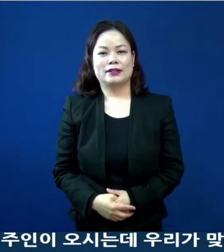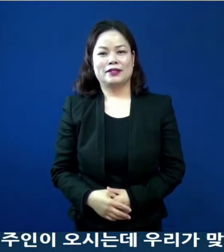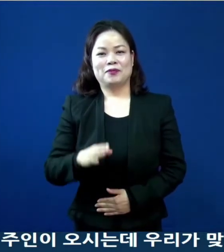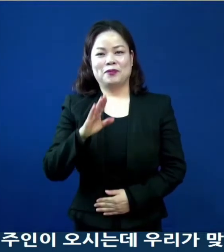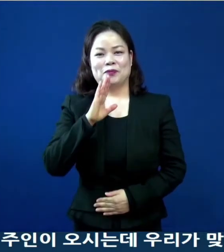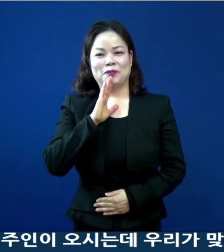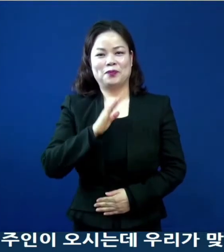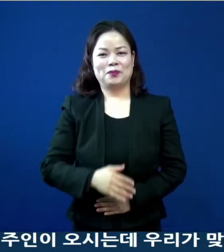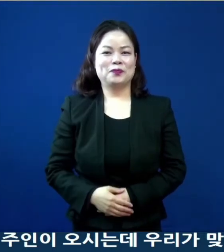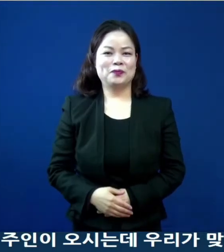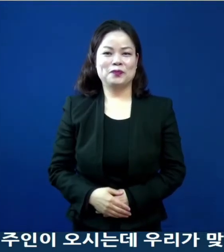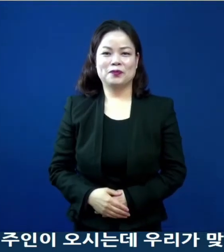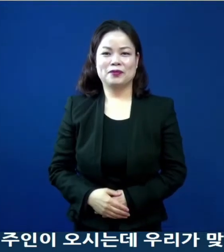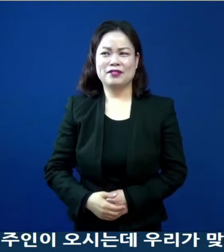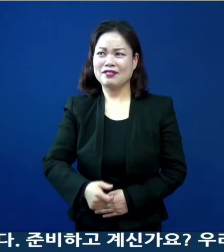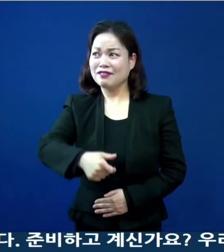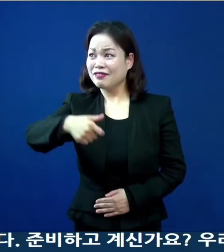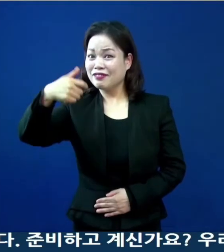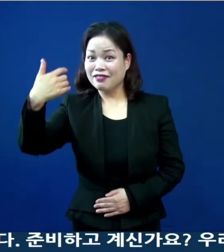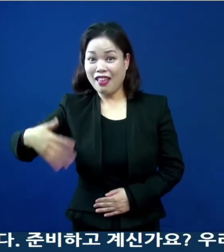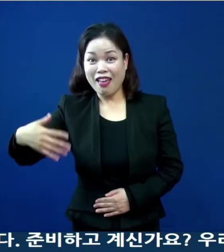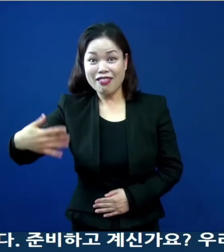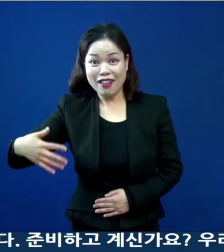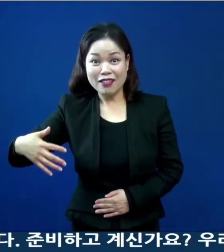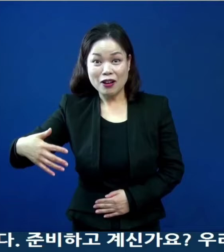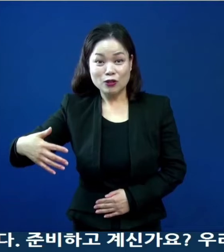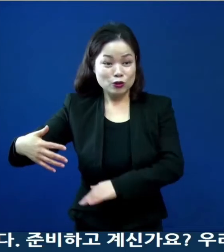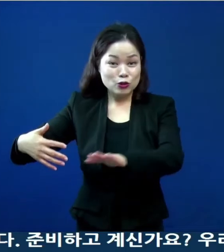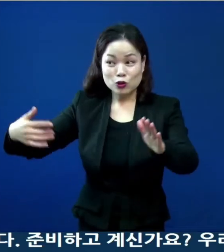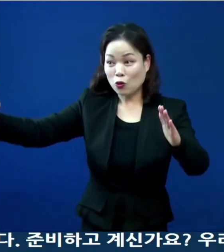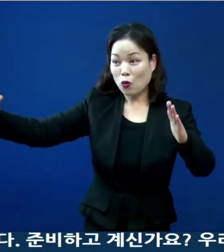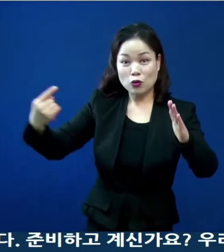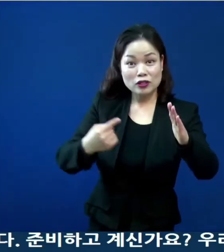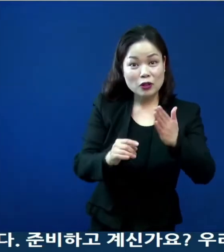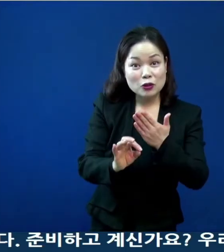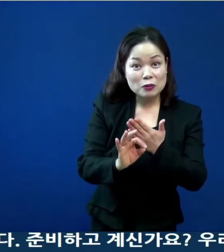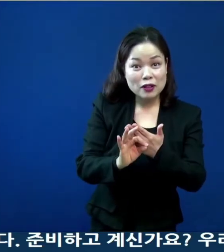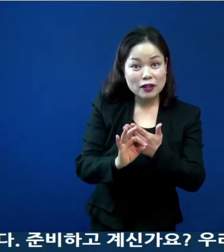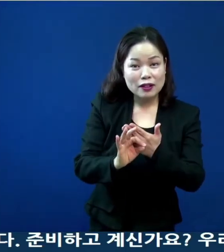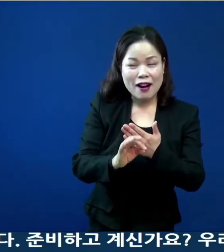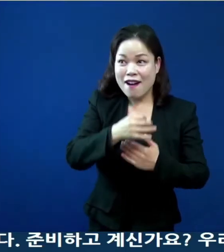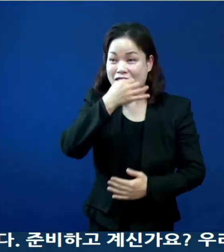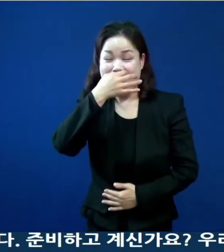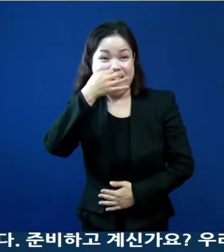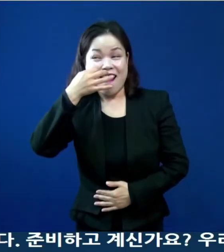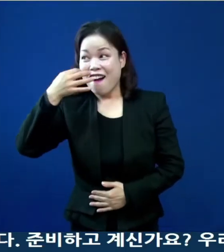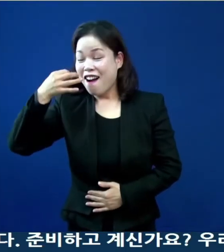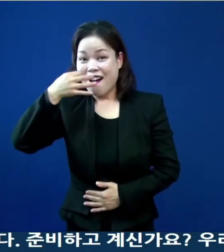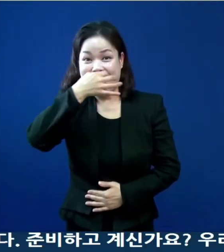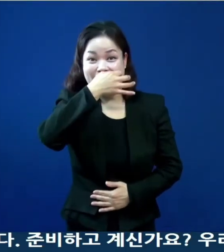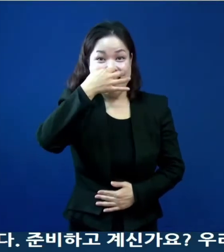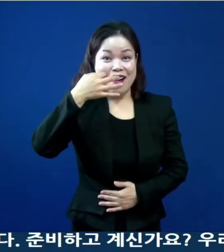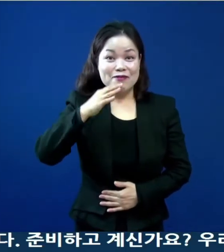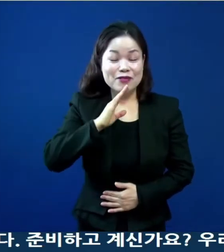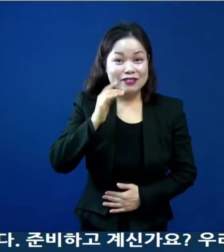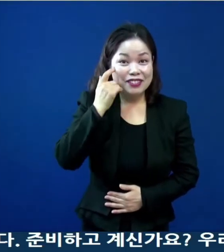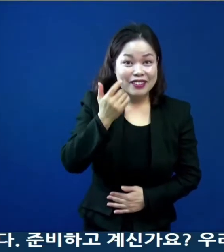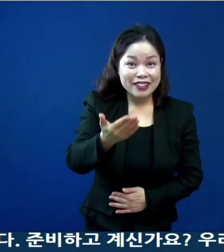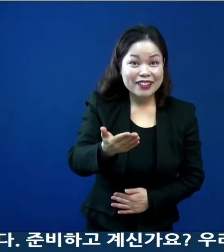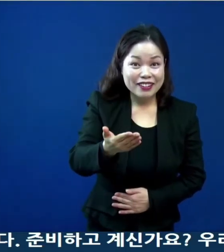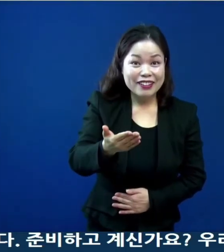사실 대단한 분이 우리를 방문하면 신나죠. 그렇지